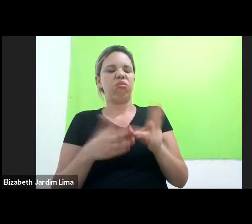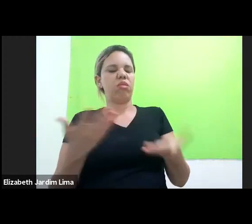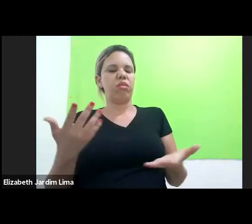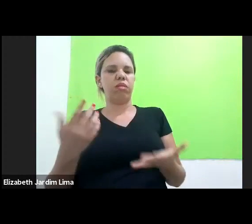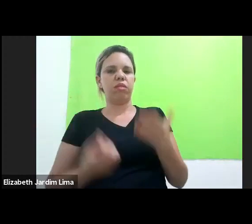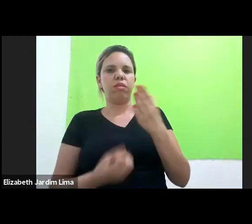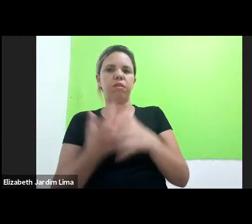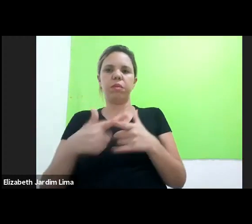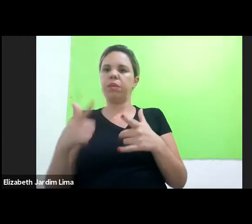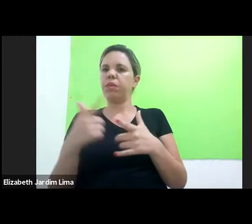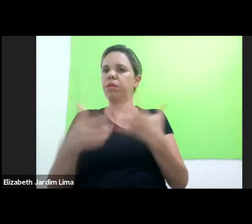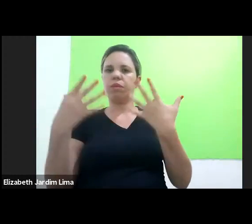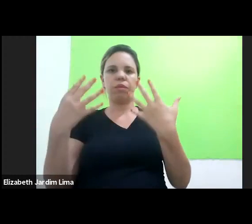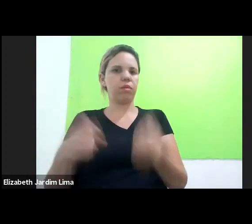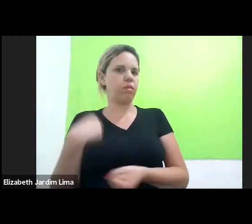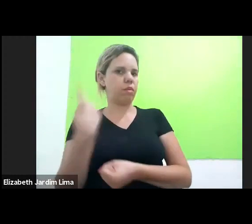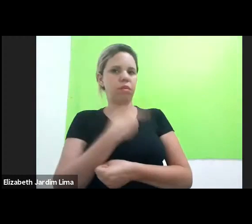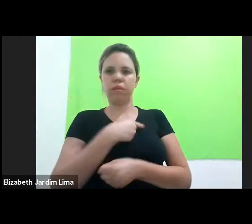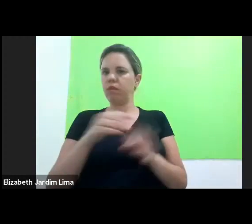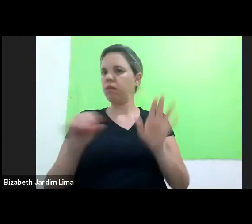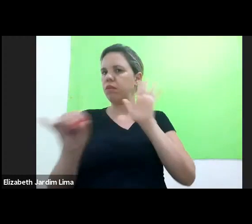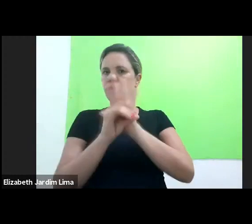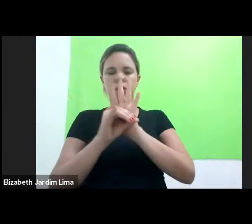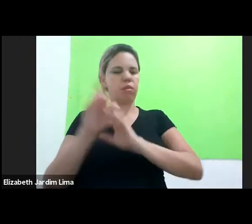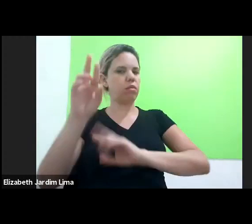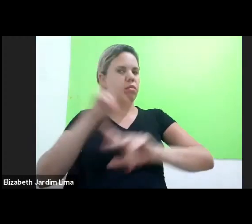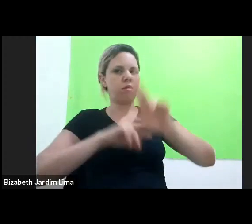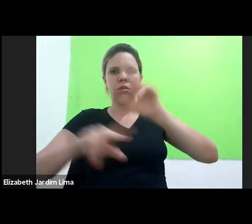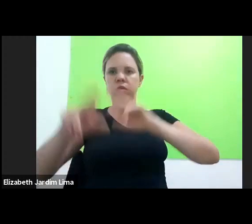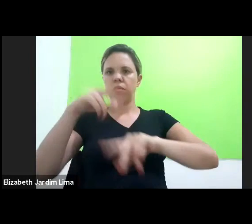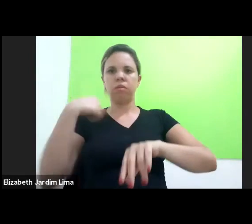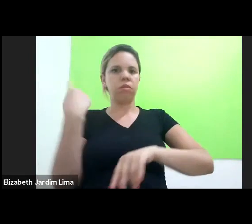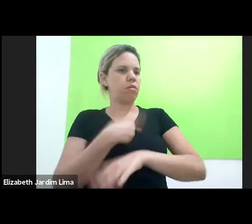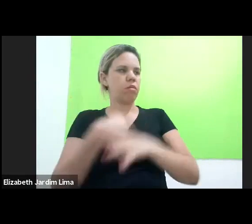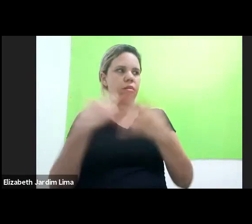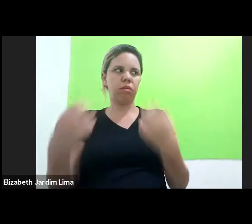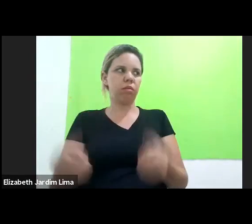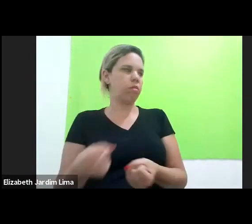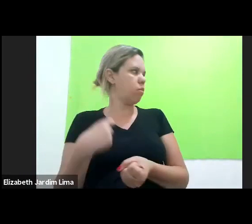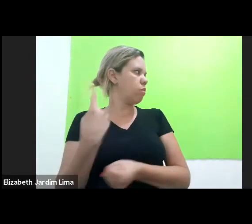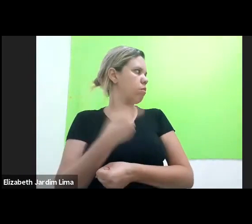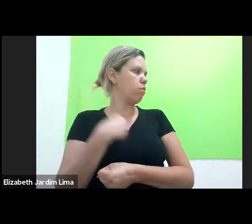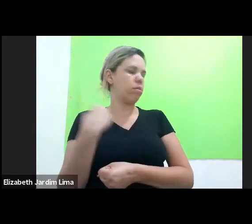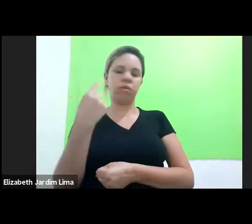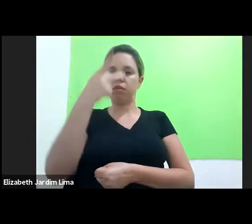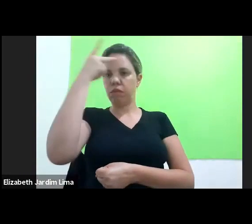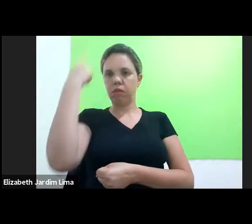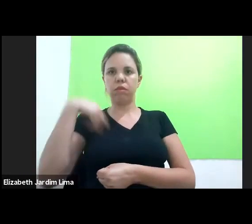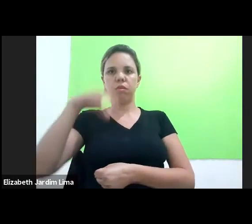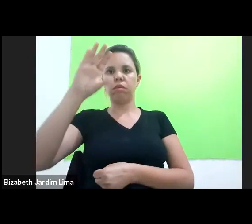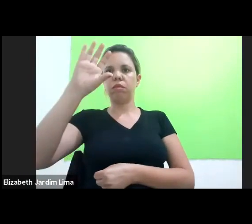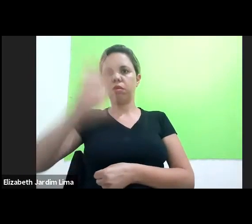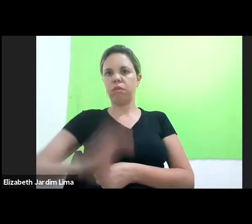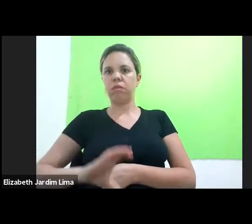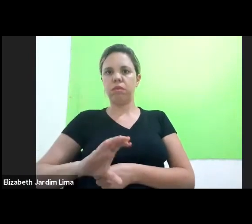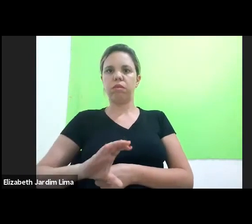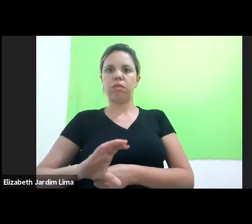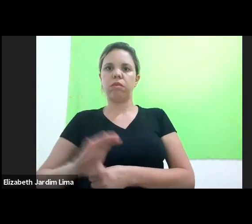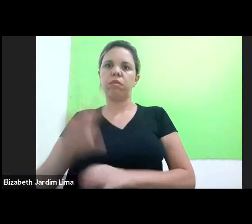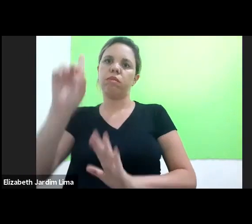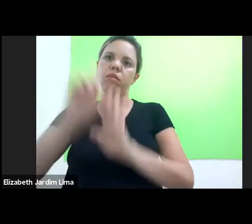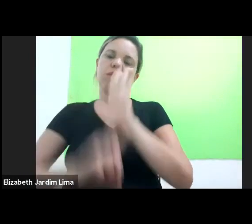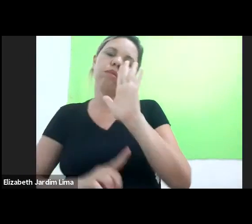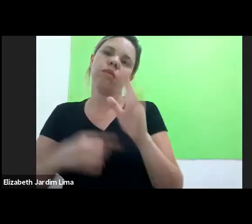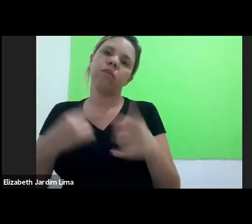não reconhecimento da nossa identidade e diversidade, do não reconhecimento de nós enquanto cidadãos e sujeitos de direitos.